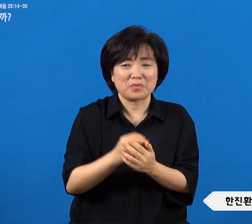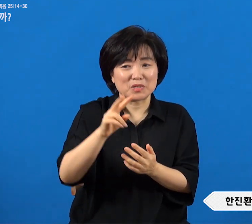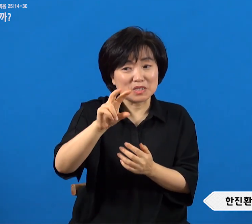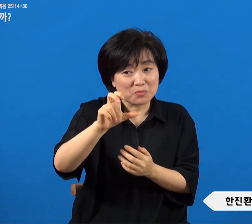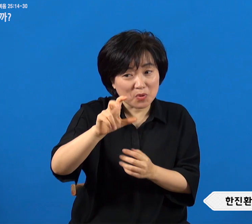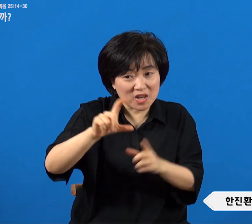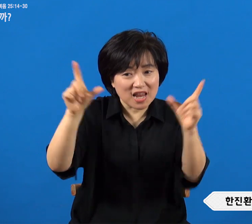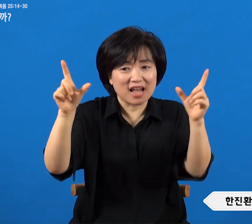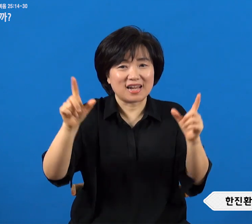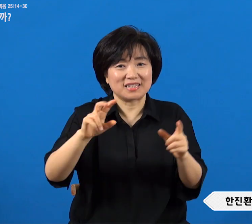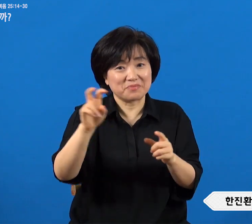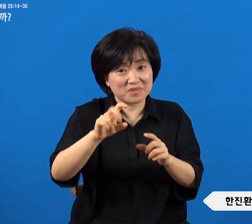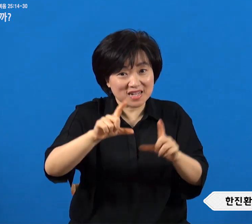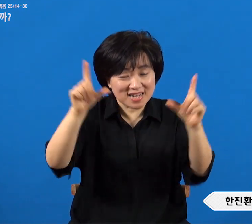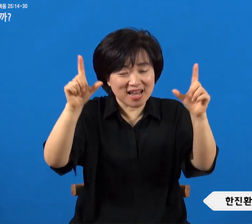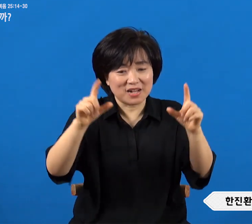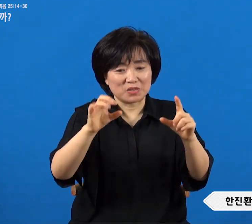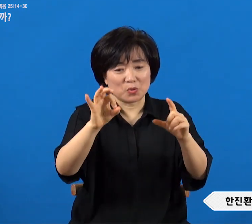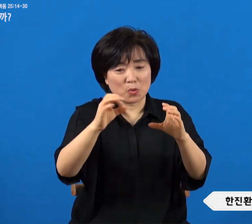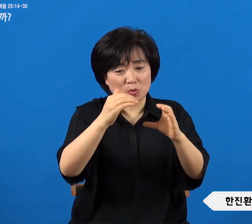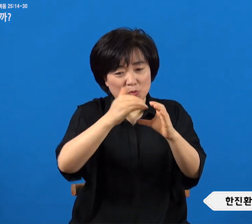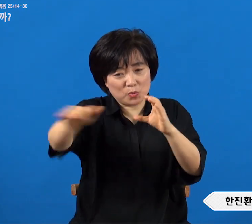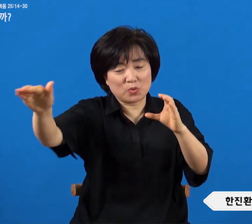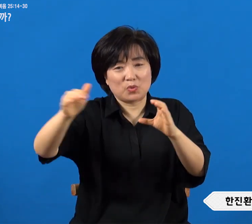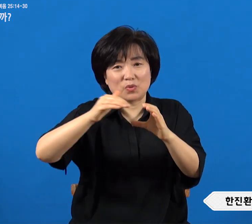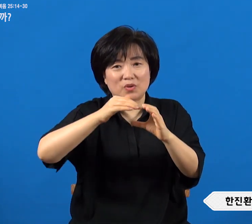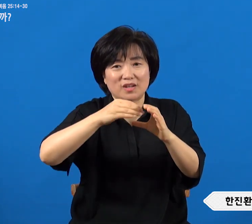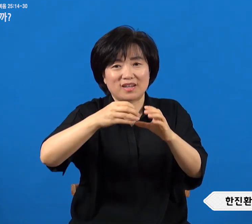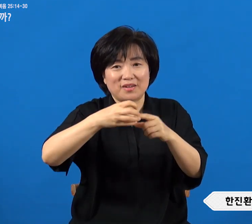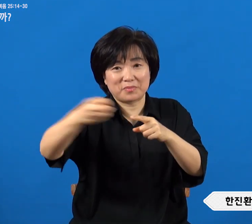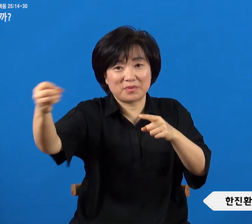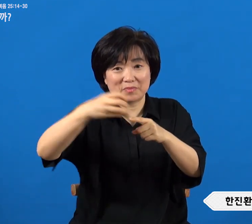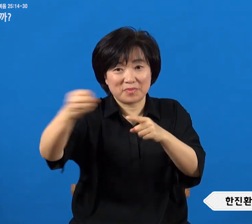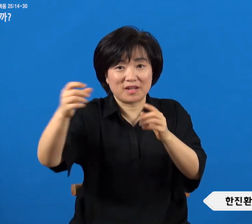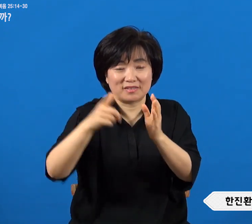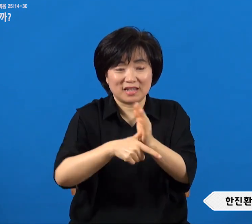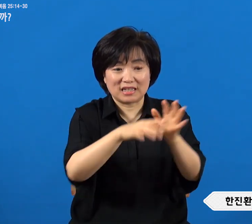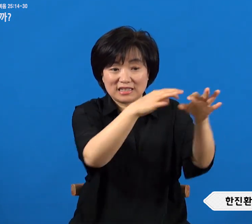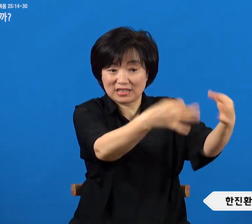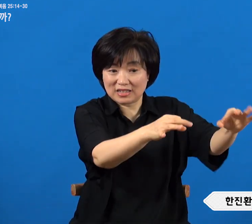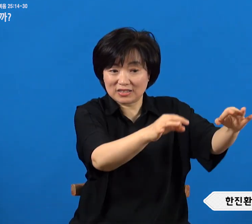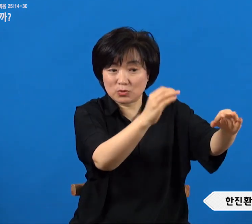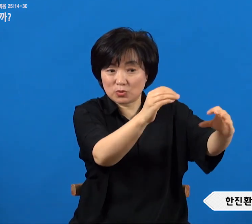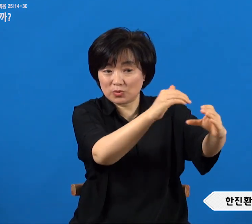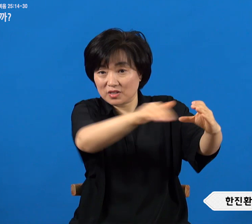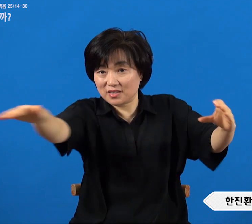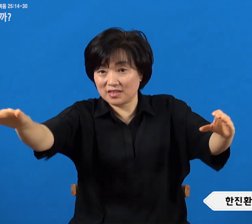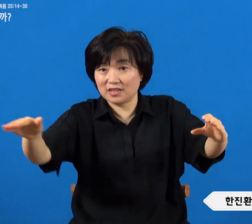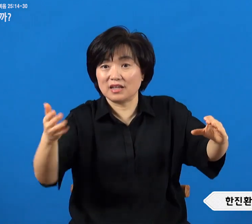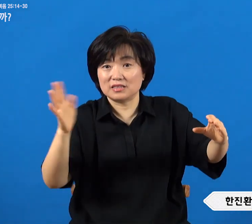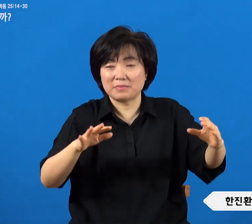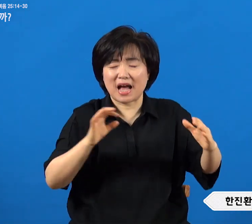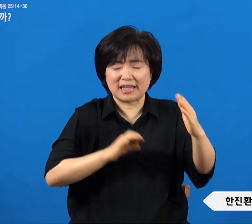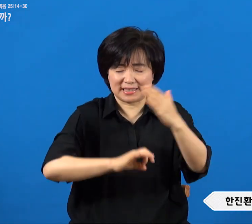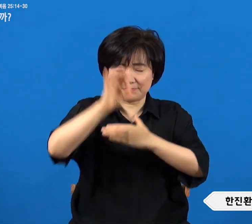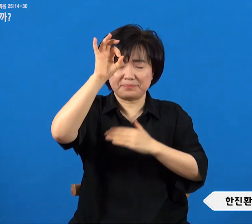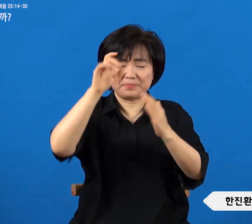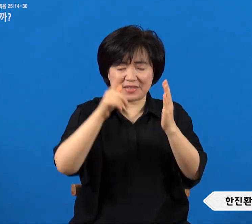25일이든 20일이든 빠져나가는 날은 꼭, 돈은 뭐 은행에서 자동 빠져나가겠지만 그날 아침에는